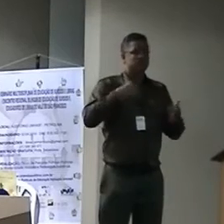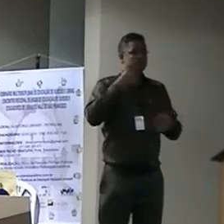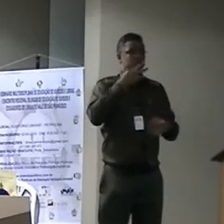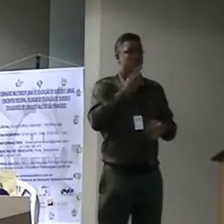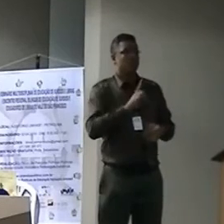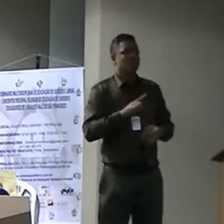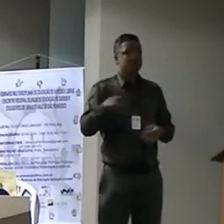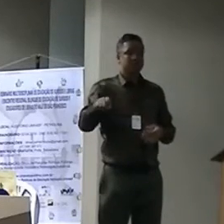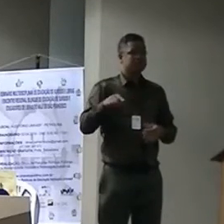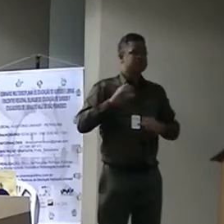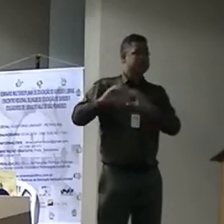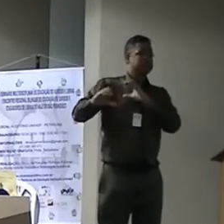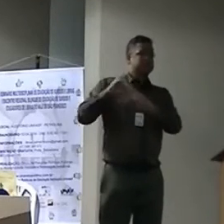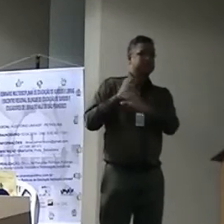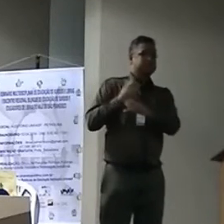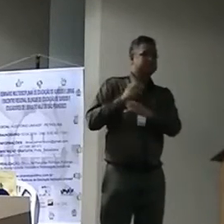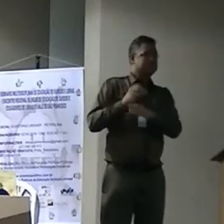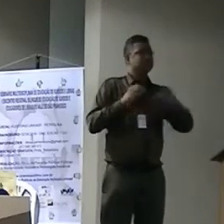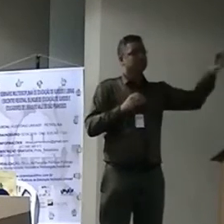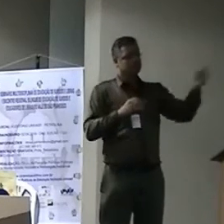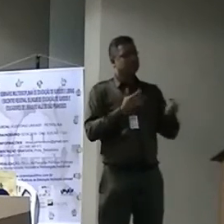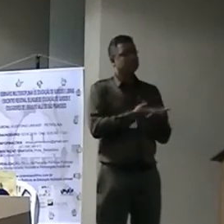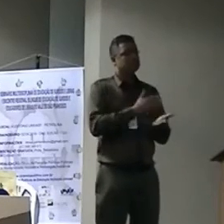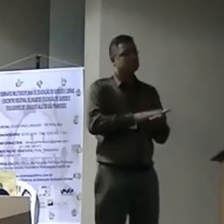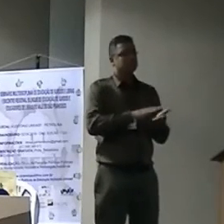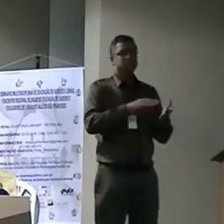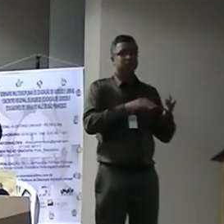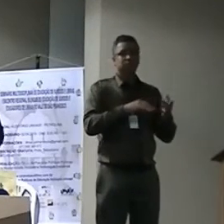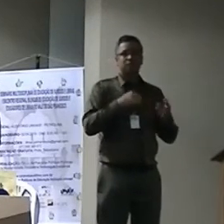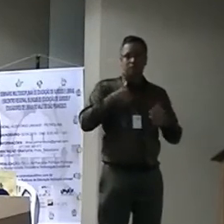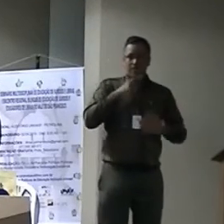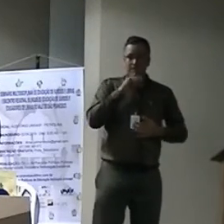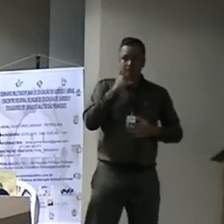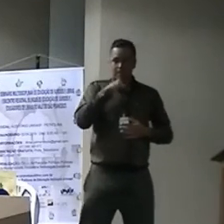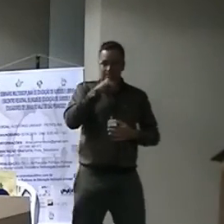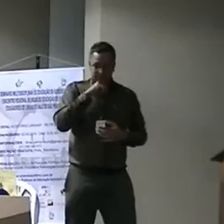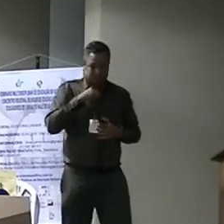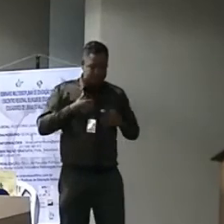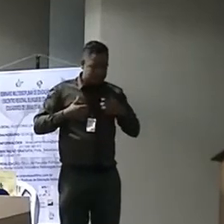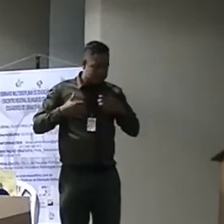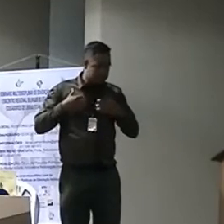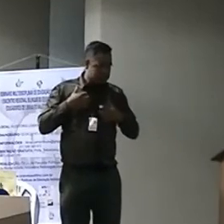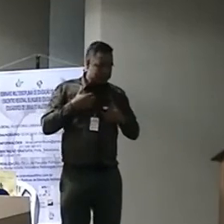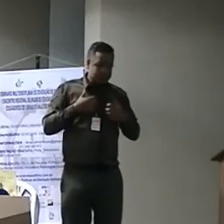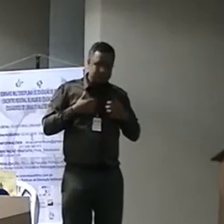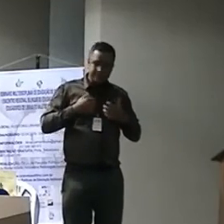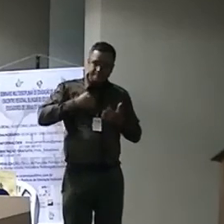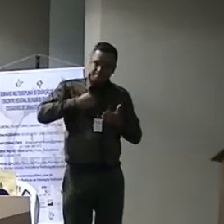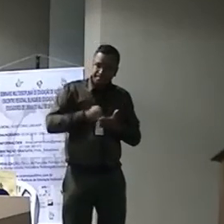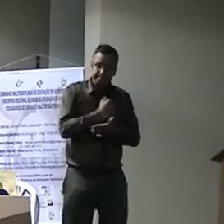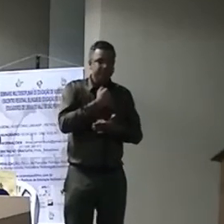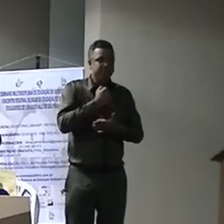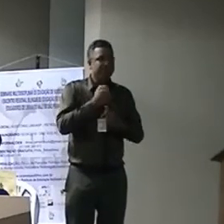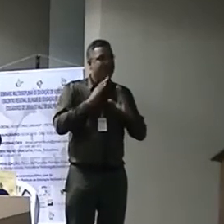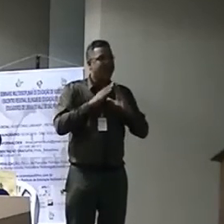nessa fase da frustração, começam a entender que ela não é eficaz. Que essa comunicação que ele está